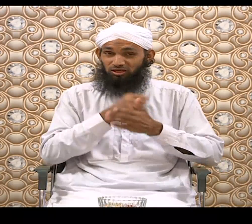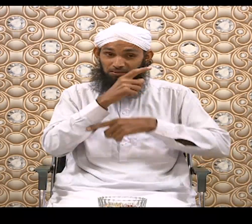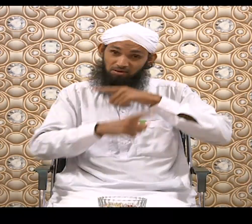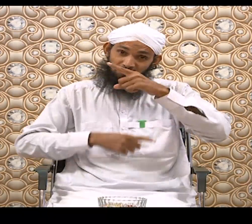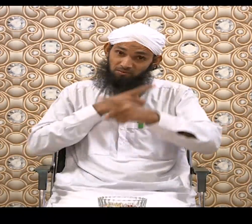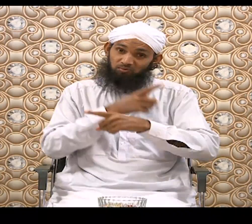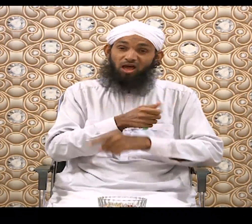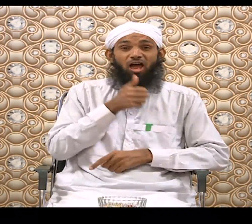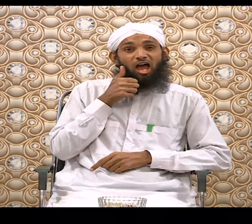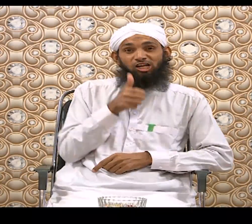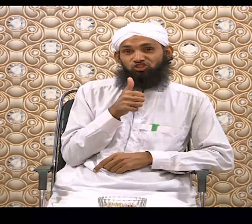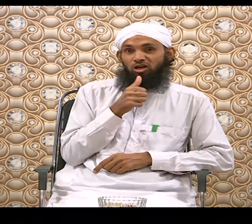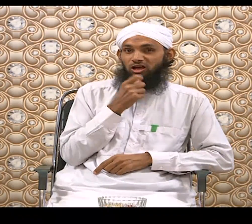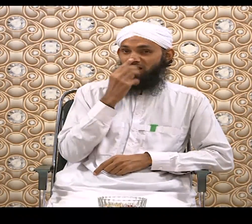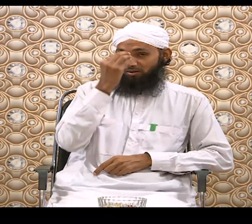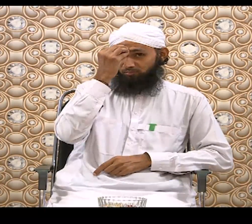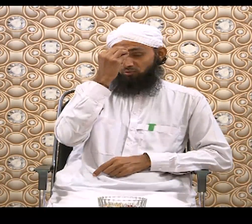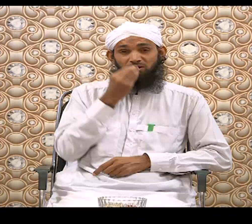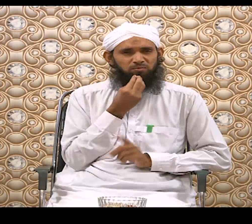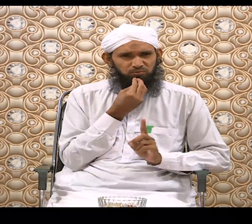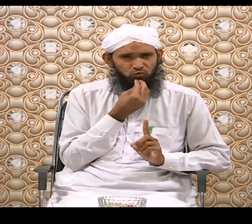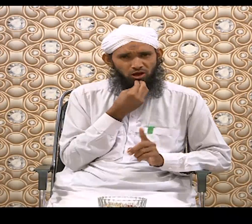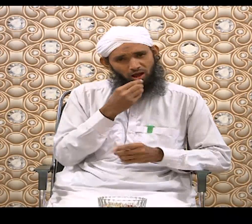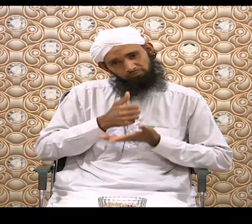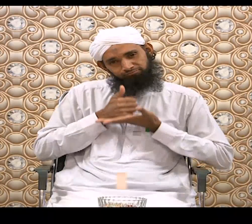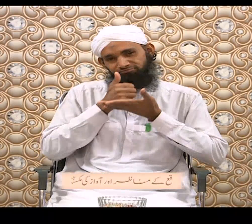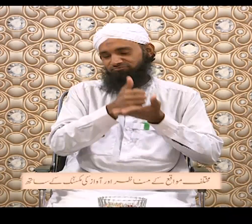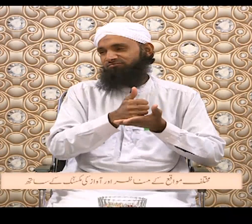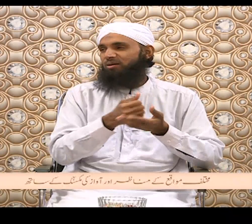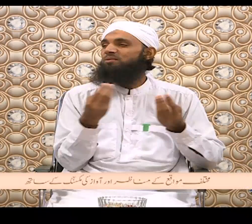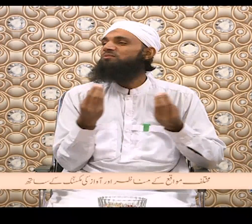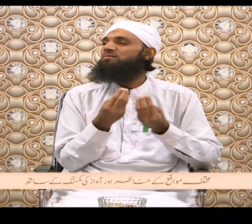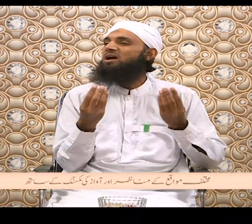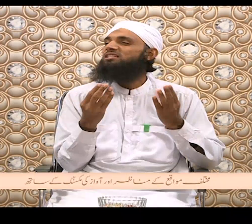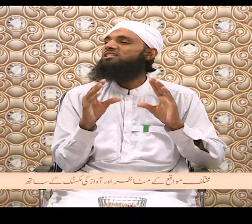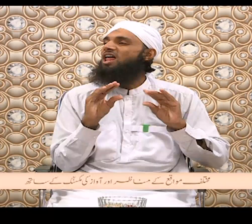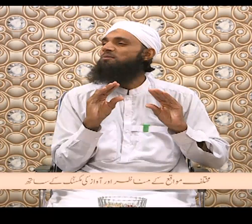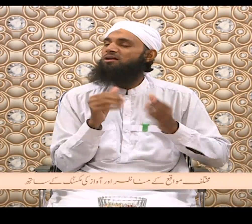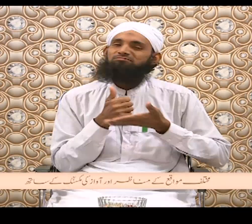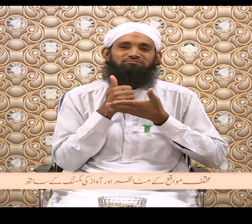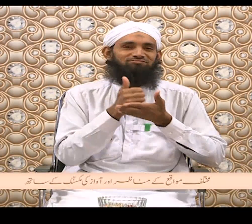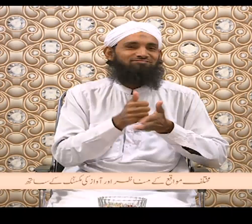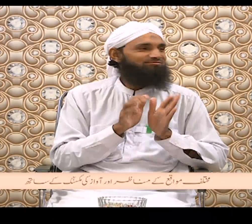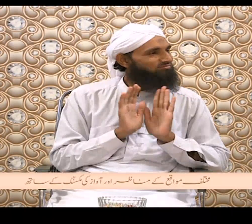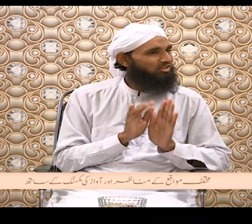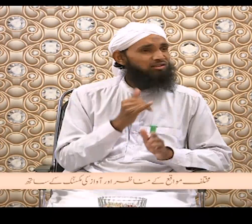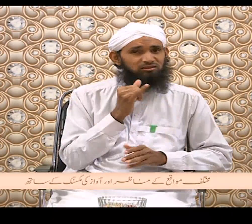چکاتے ہوئے ان کے بڑھاپے میں ان کے ساتھ نرمی کا برطاو کریں اگرچہ ان کی باتیں